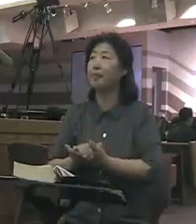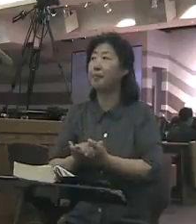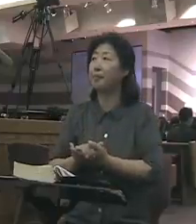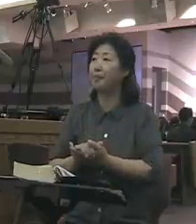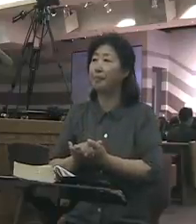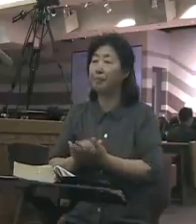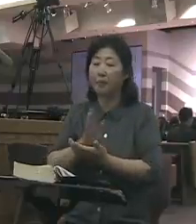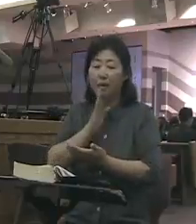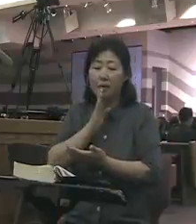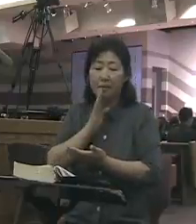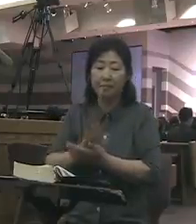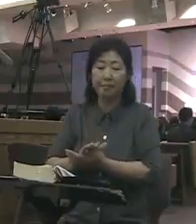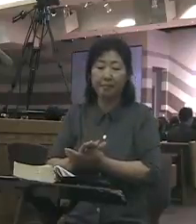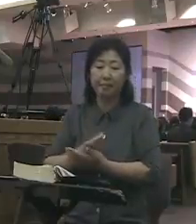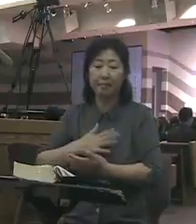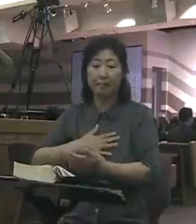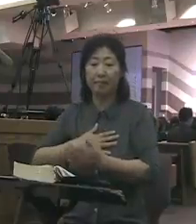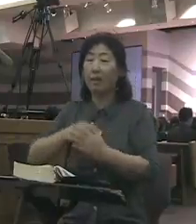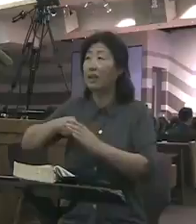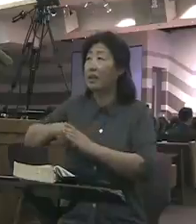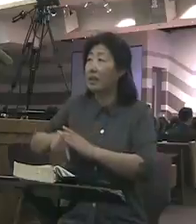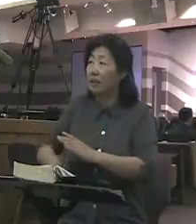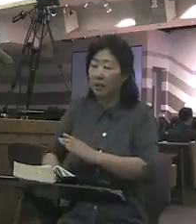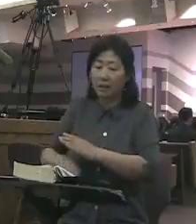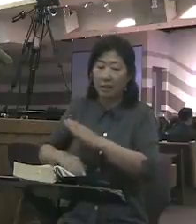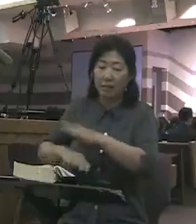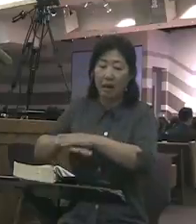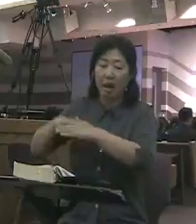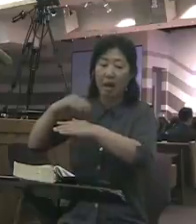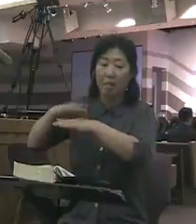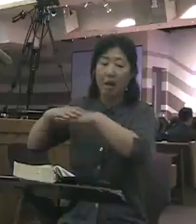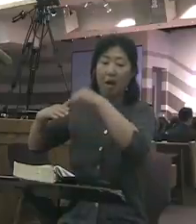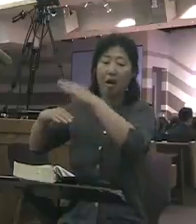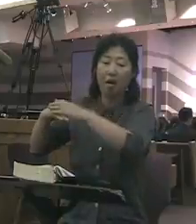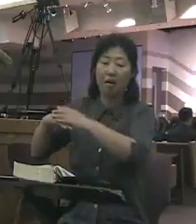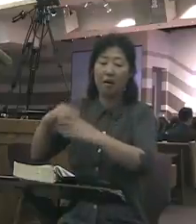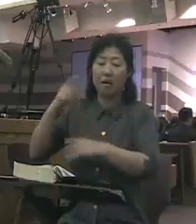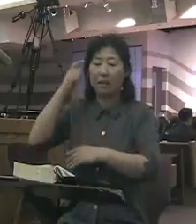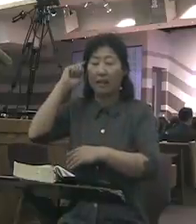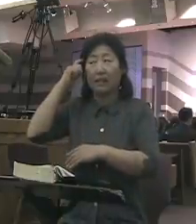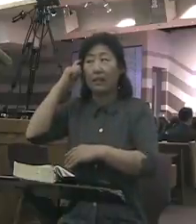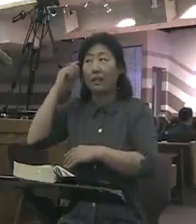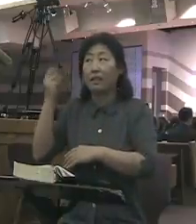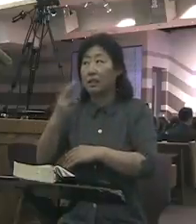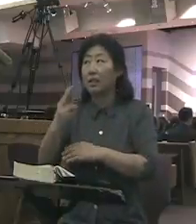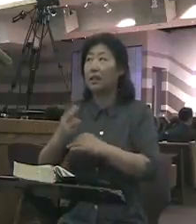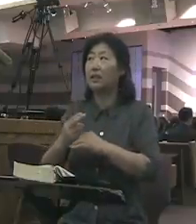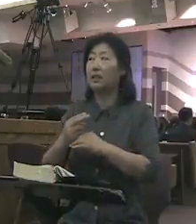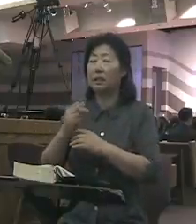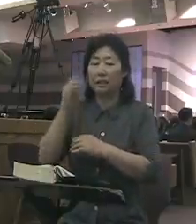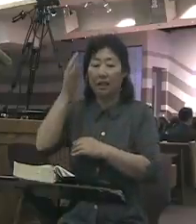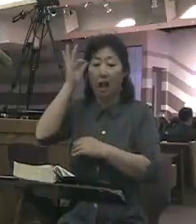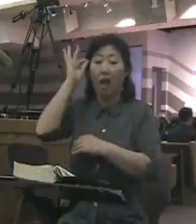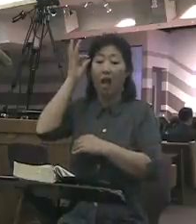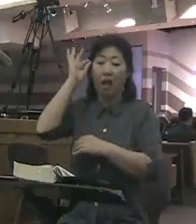참 그 가슴 깊은 곳에 차곡차곡 쌓아두었던 기억력이 그냥 다시 막 떠올라서